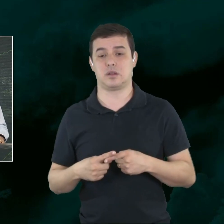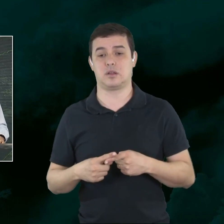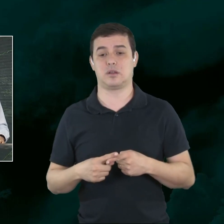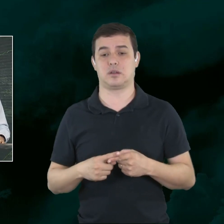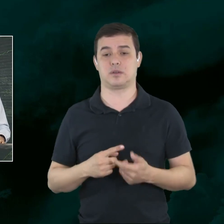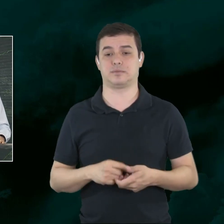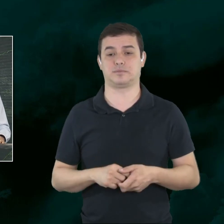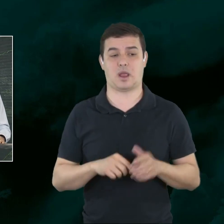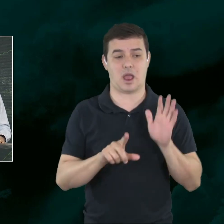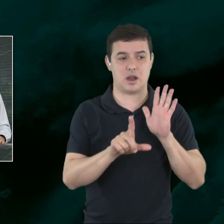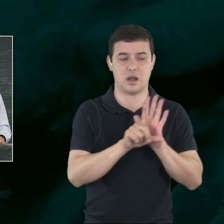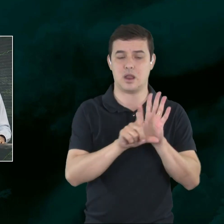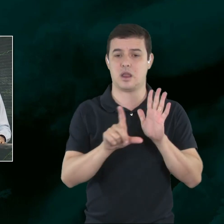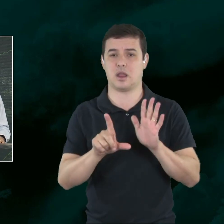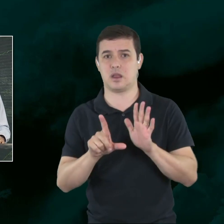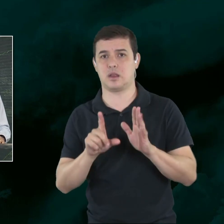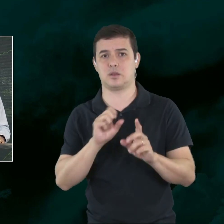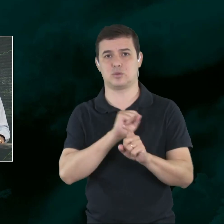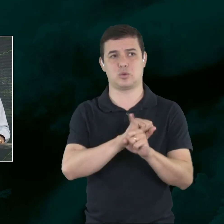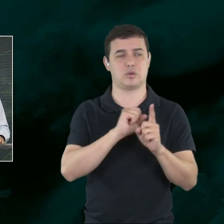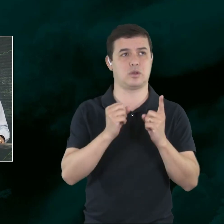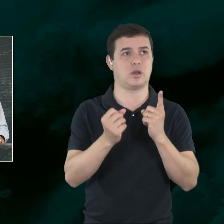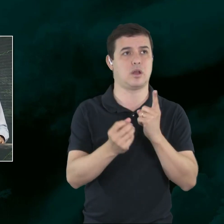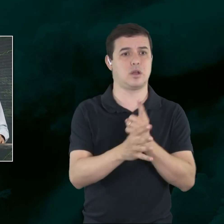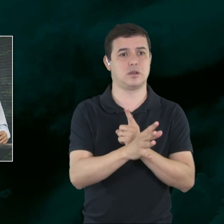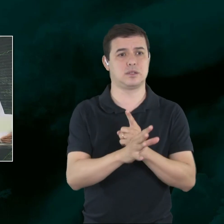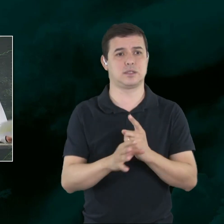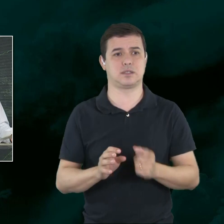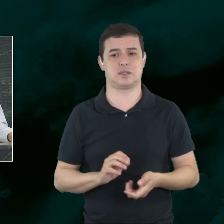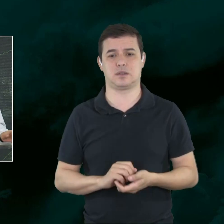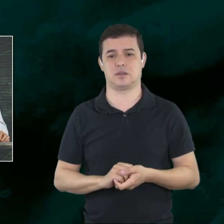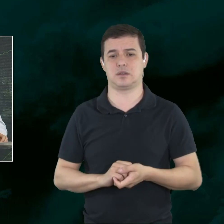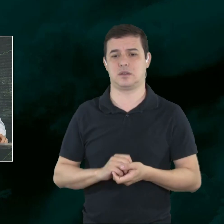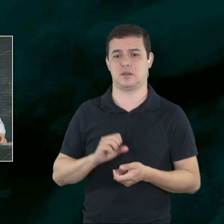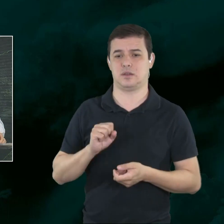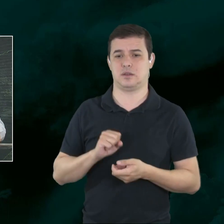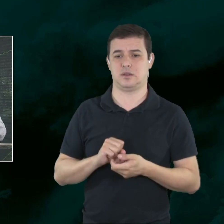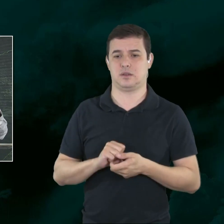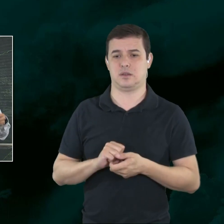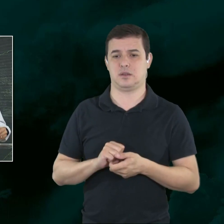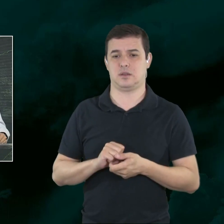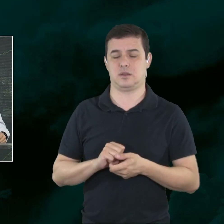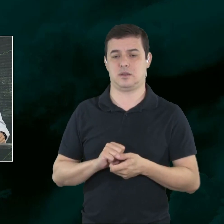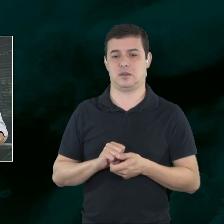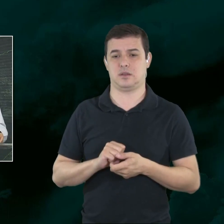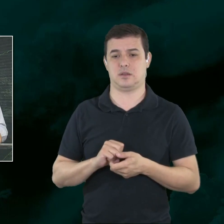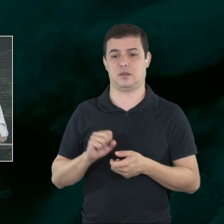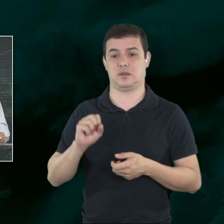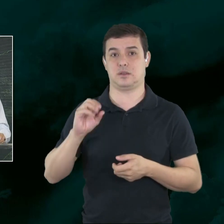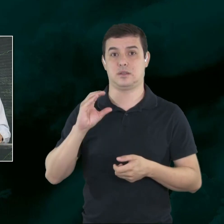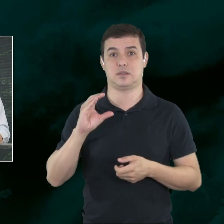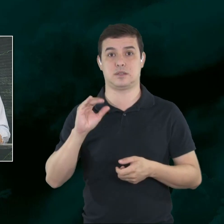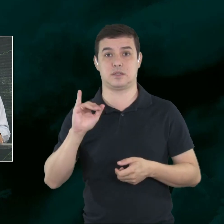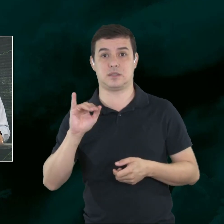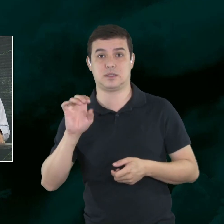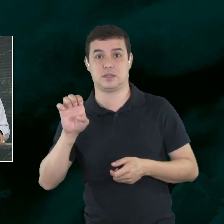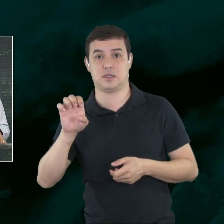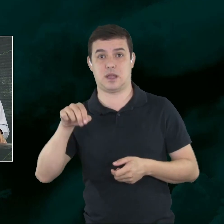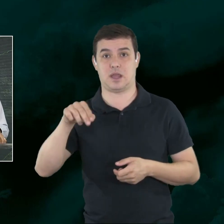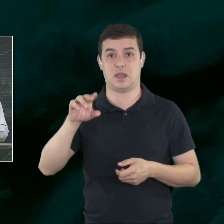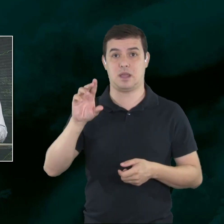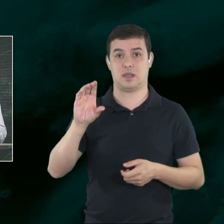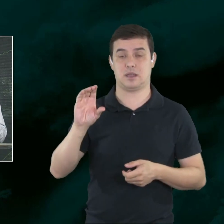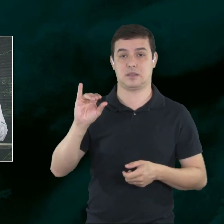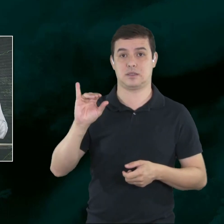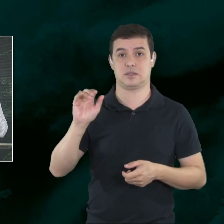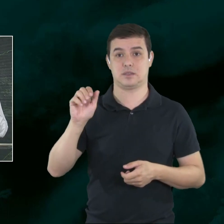humanas, sociais, da ciência e do pensamento. A busca da verdade era um compromisso sério para os pensadores.